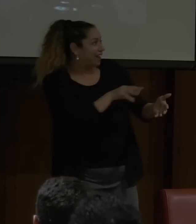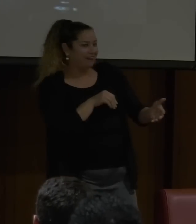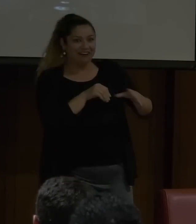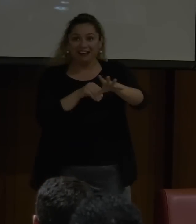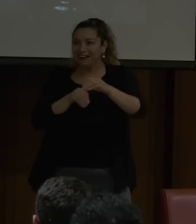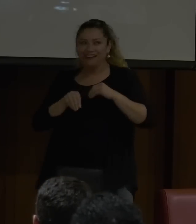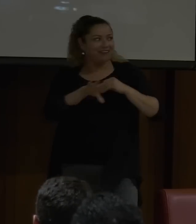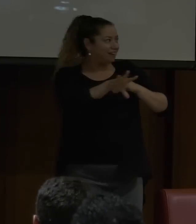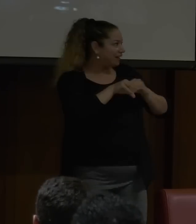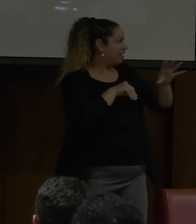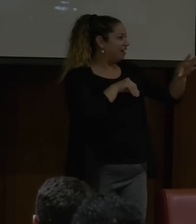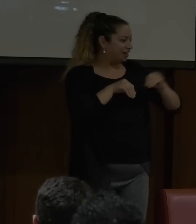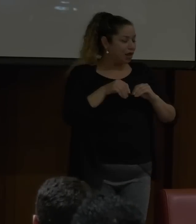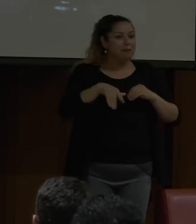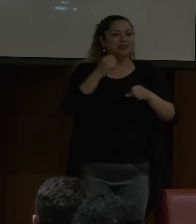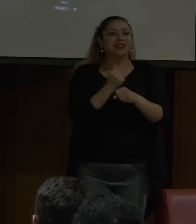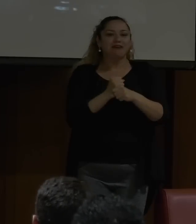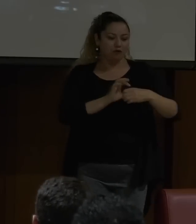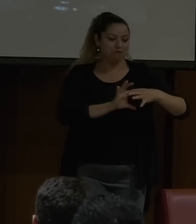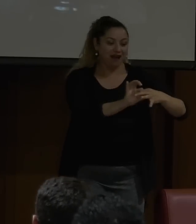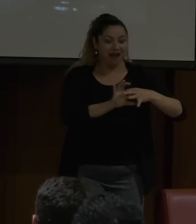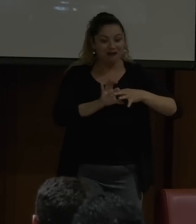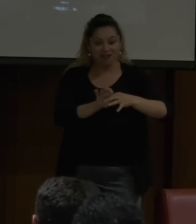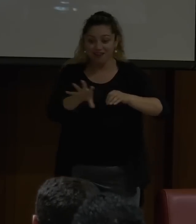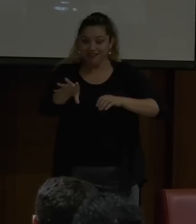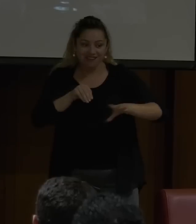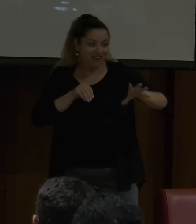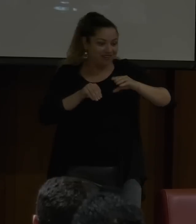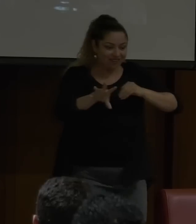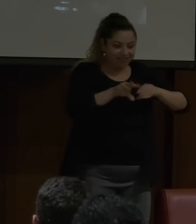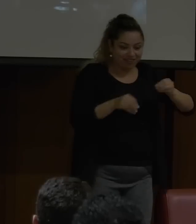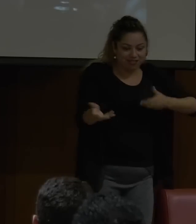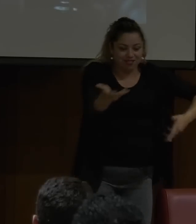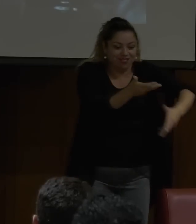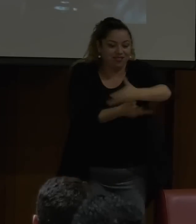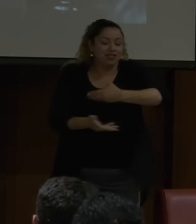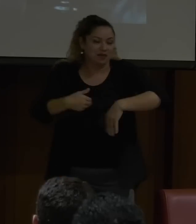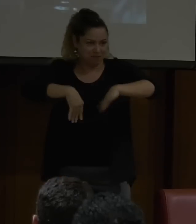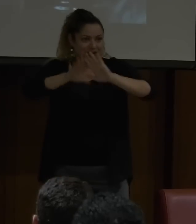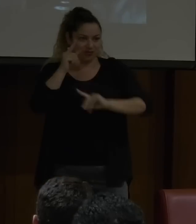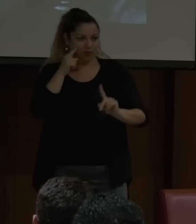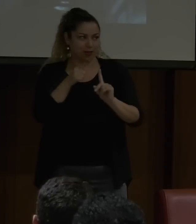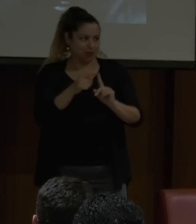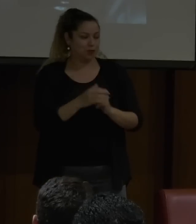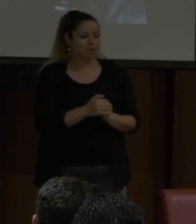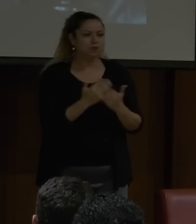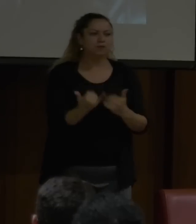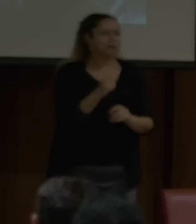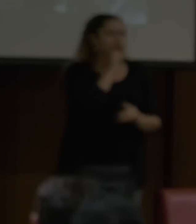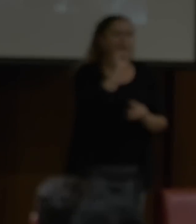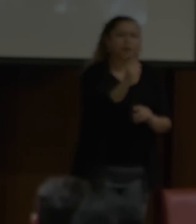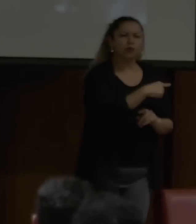les puso letra. Era como un trabajo más colectivo, Sí, la música, claro. digámoslo así. Feliz. Bueno, tenemos acá otra pregunta, luego va Cristian y aquí atrás tenemos